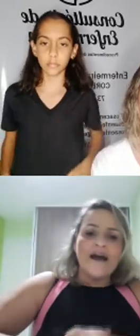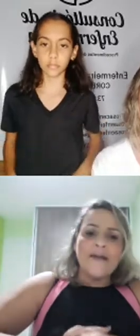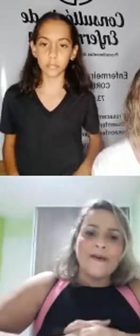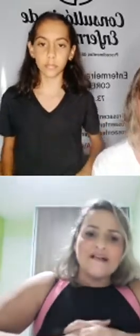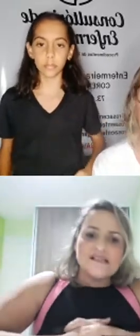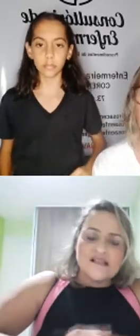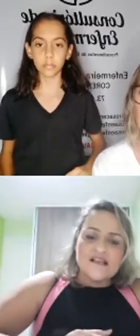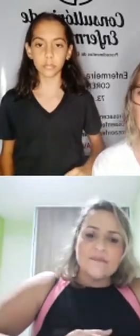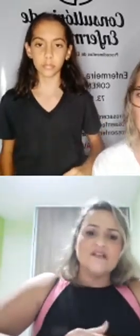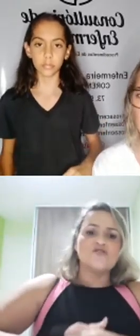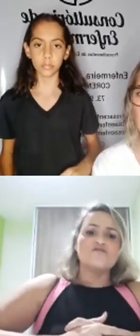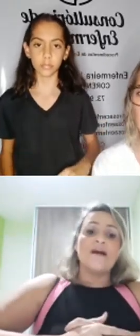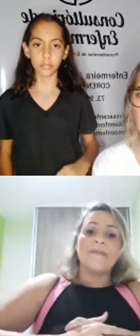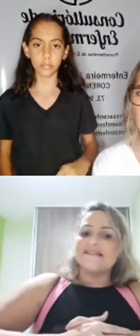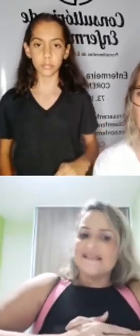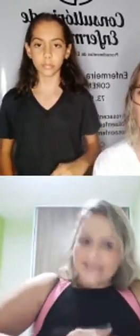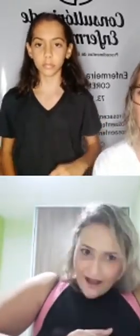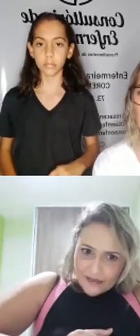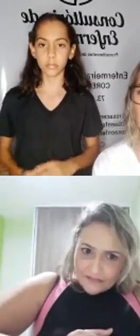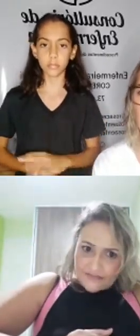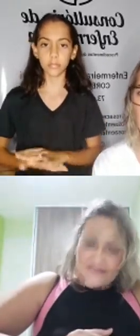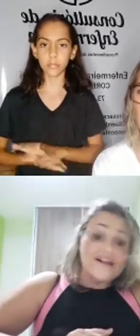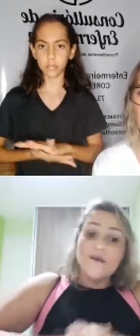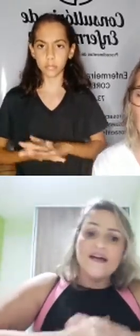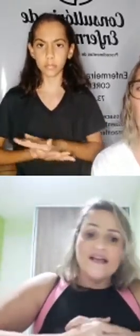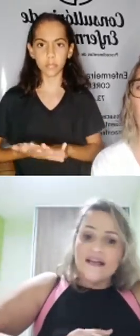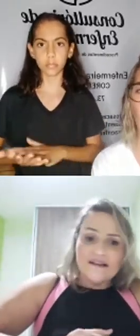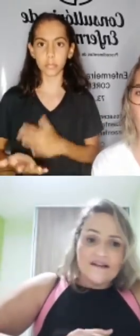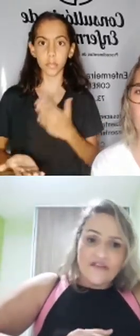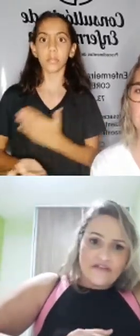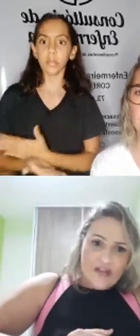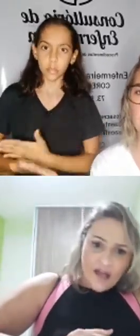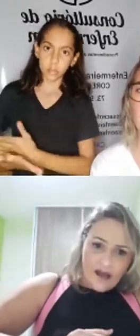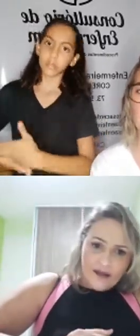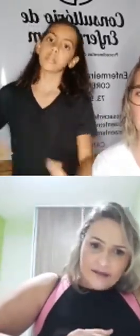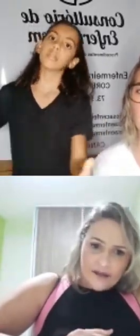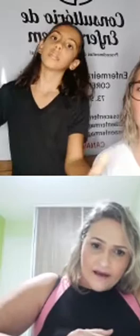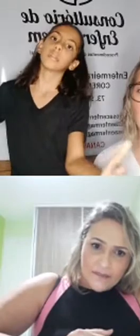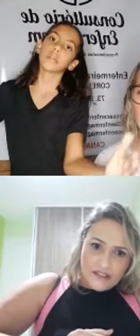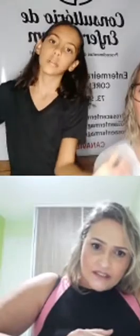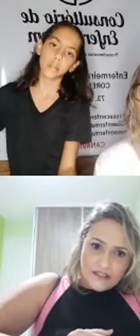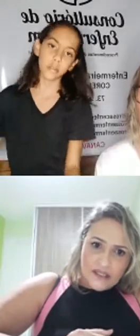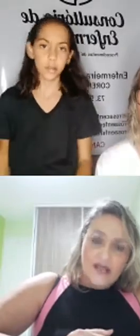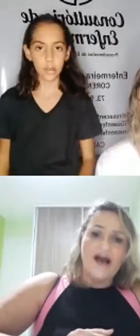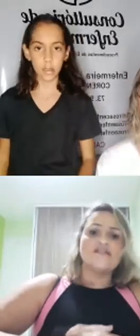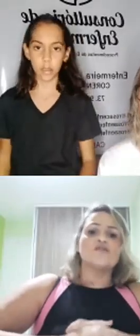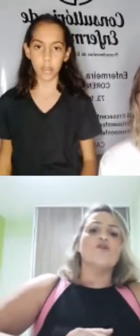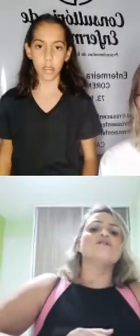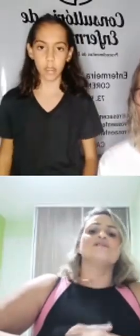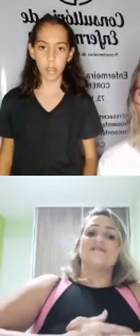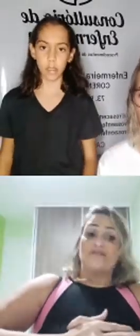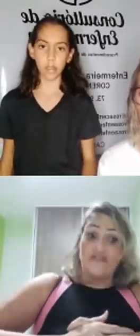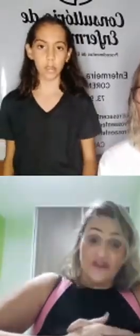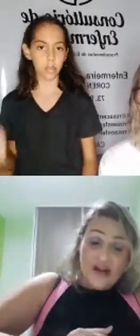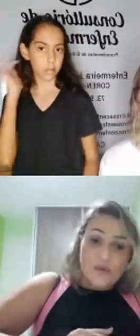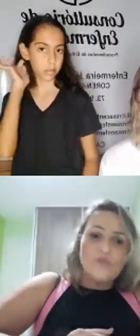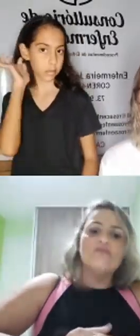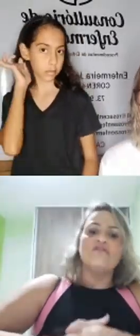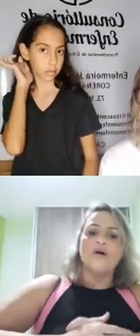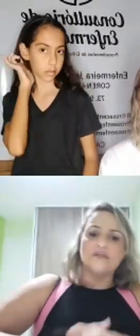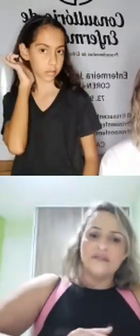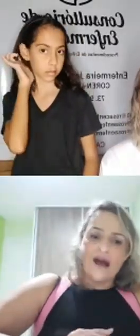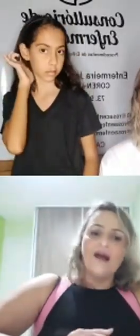Nada é para sempre, isso vai passar. Não é ele que vai ficar eternamente. As coisas